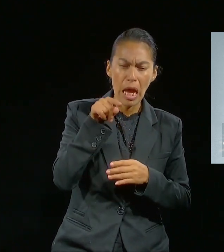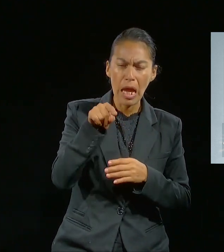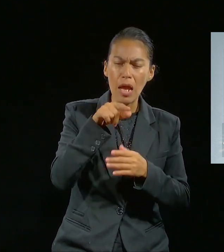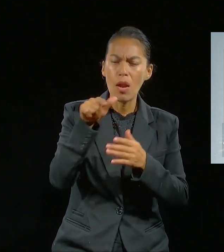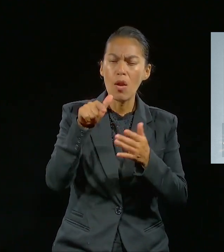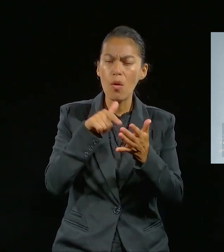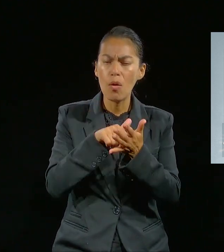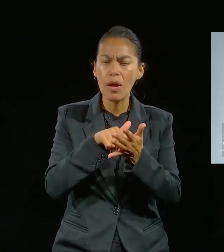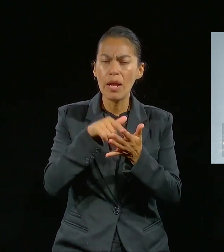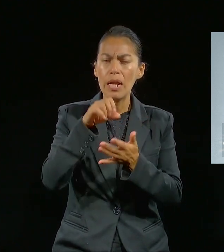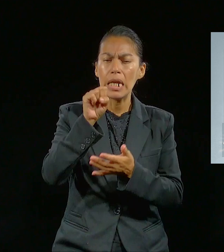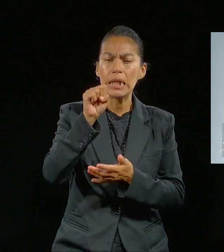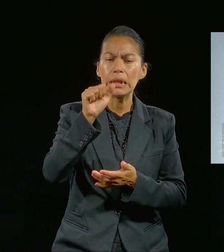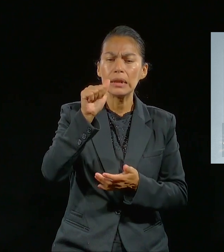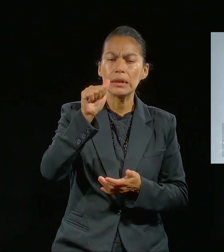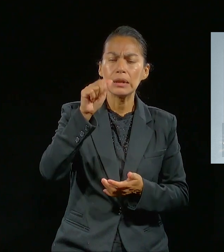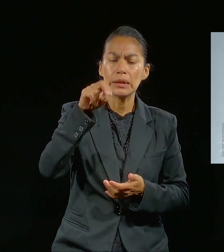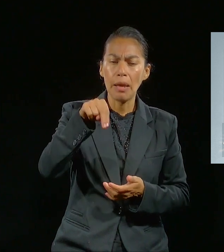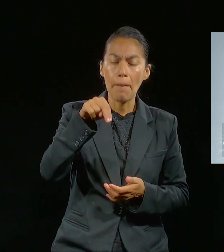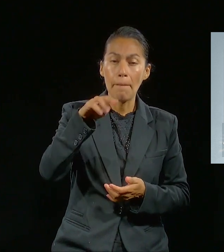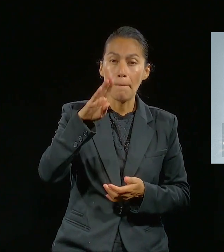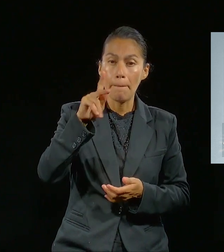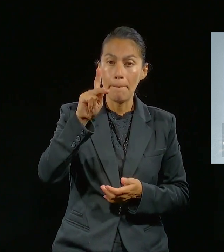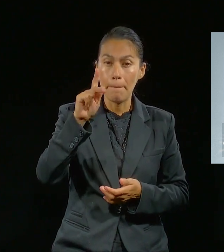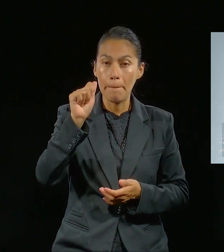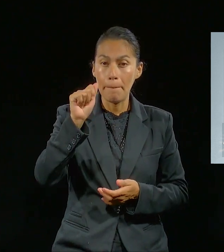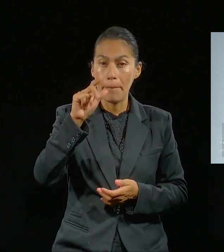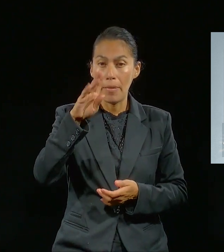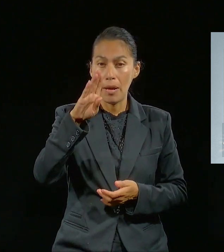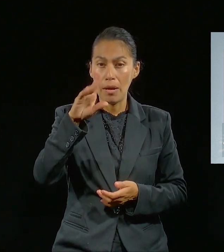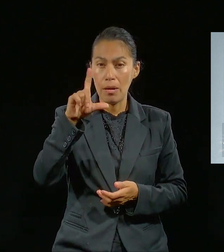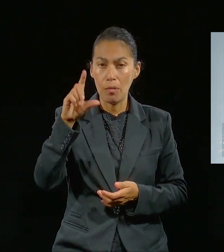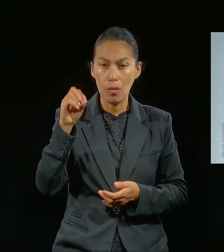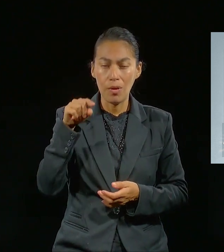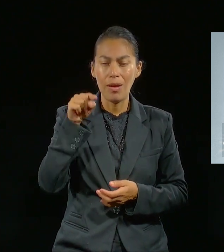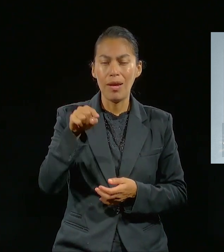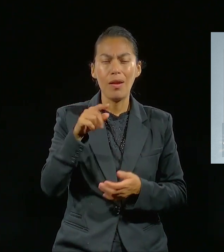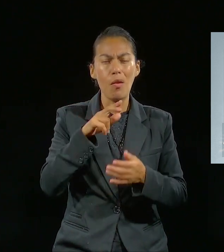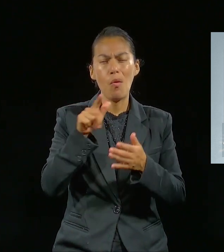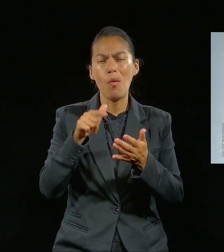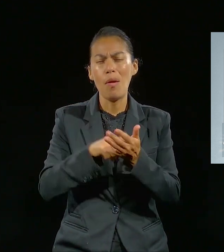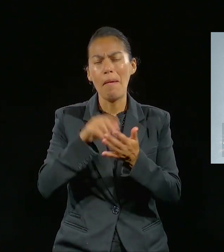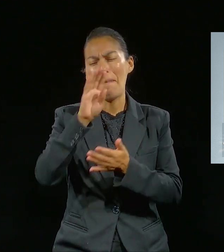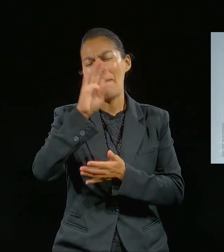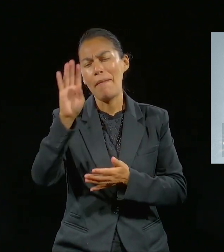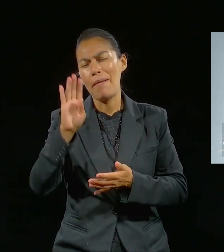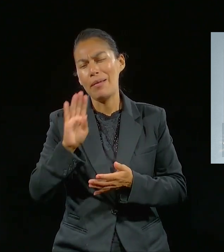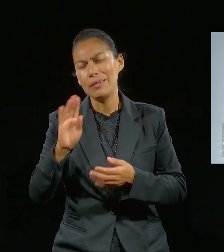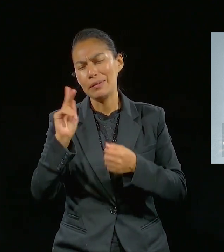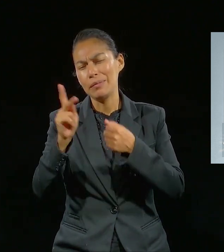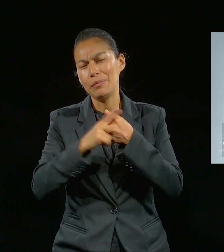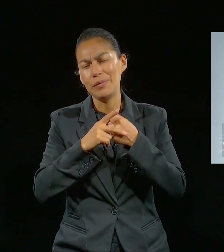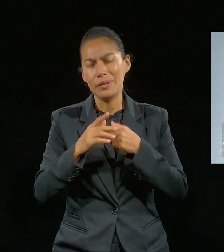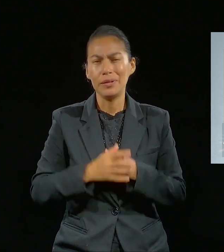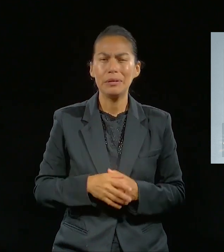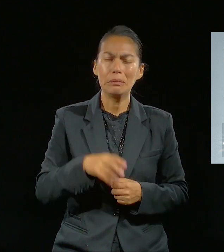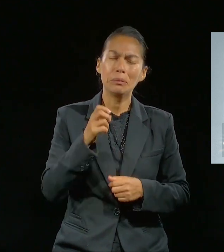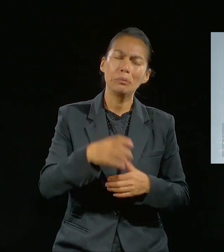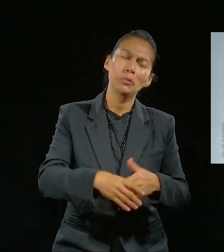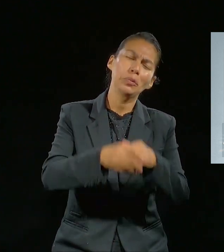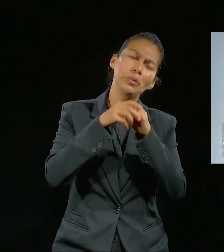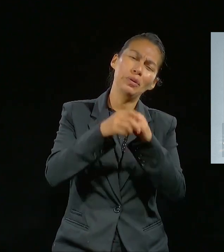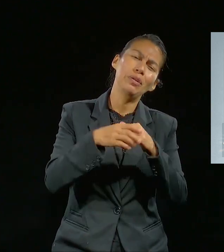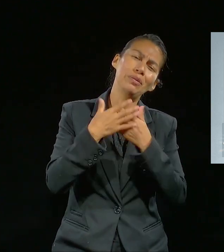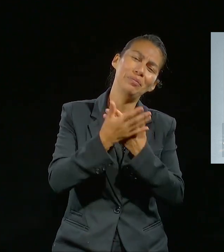él y su familia en San Pablo. Él nos está mirando desde Brasil. Le enviamos un cordial saludo